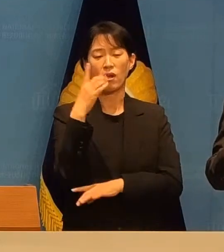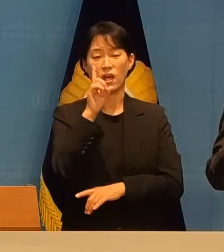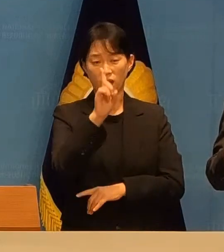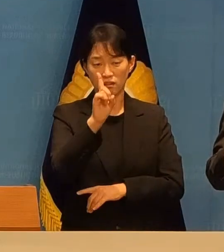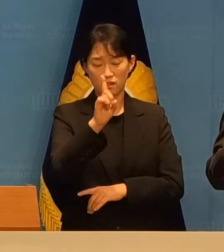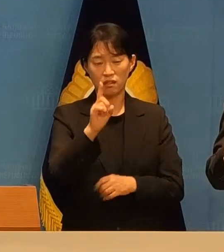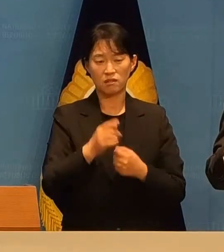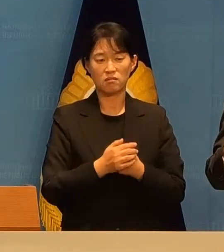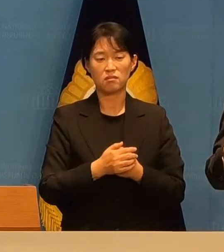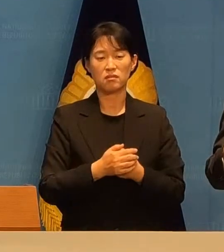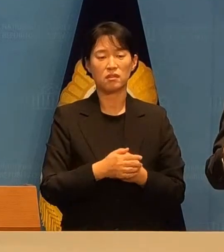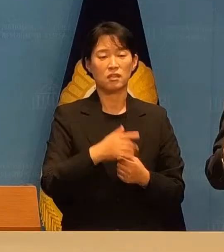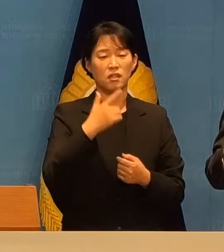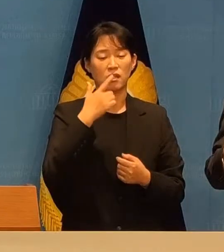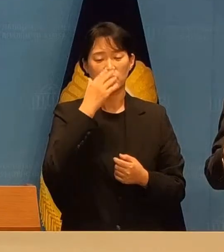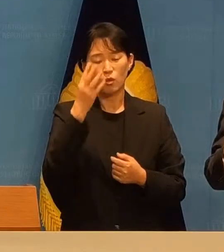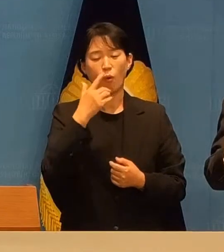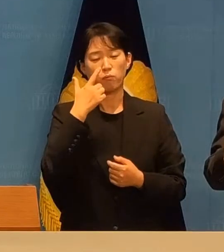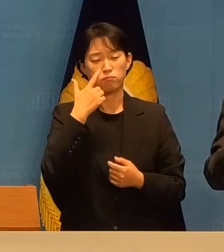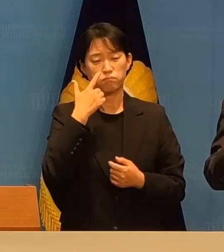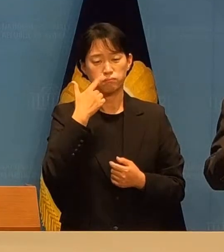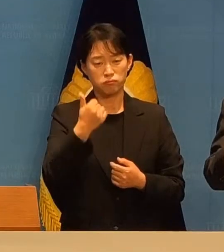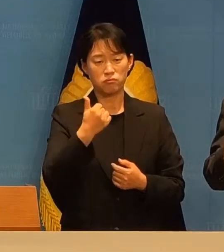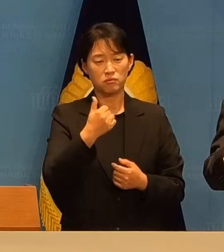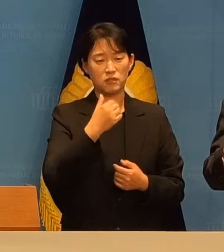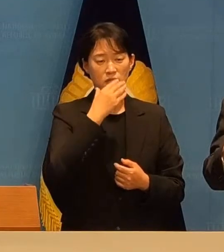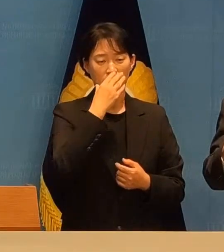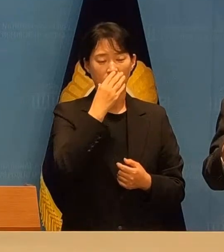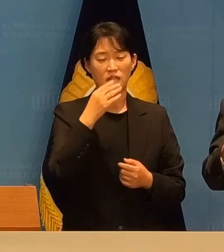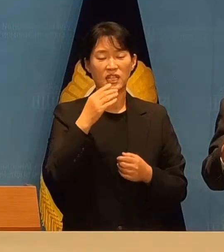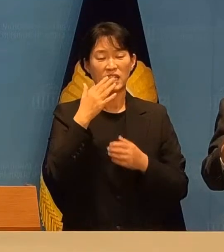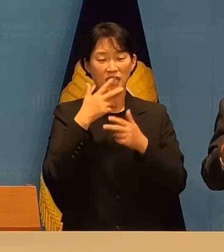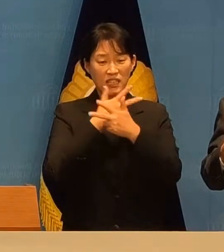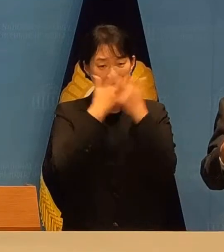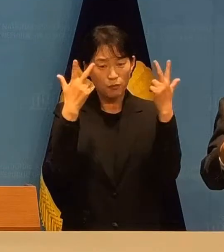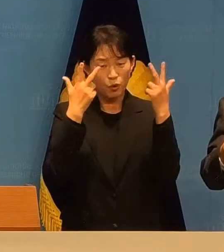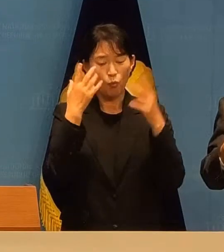것을 성부 하나님과 이재명은 본래